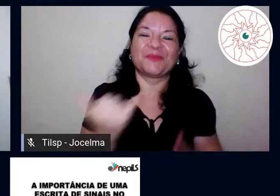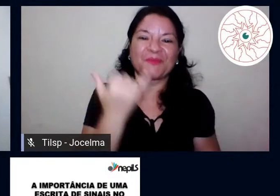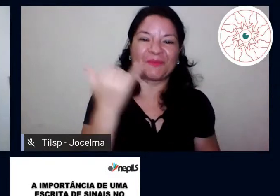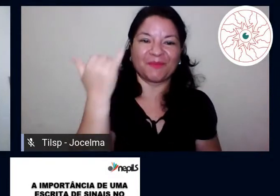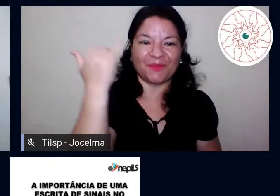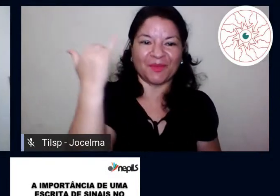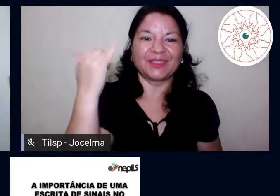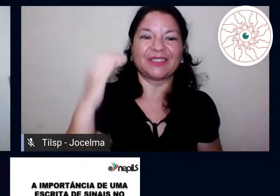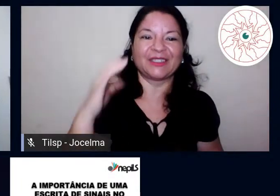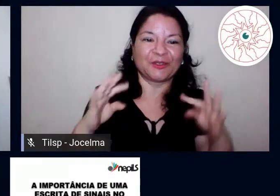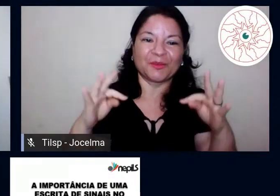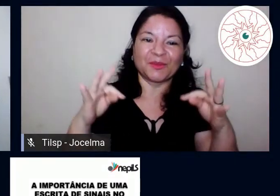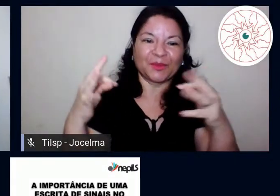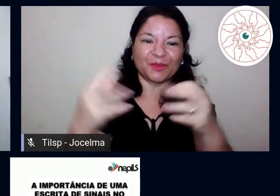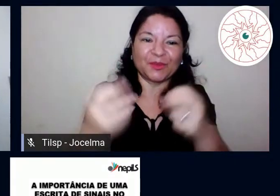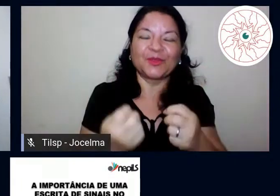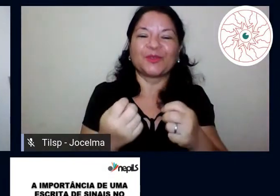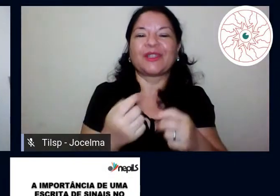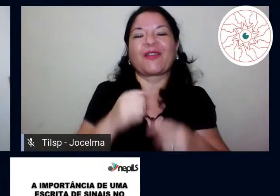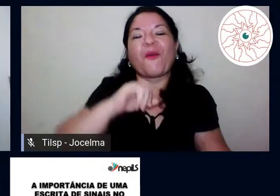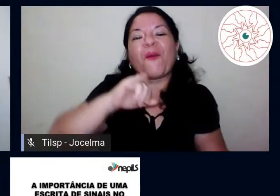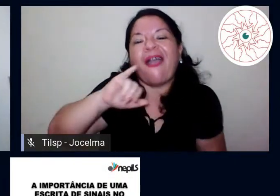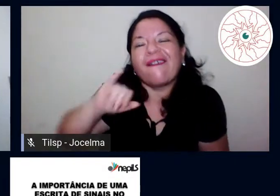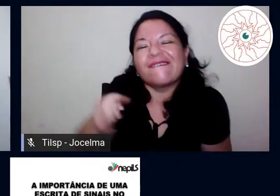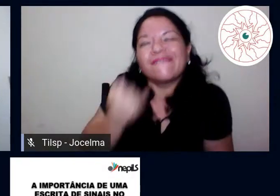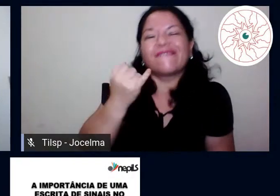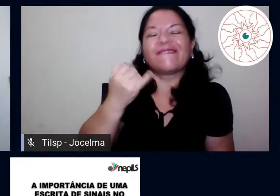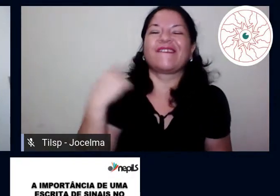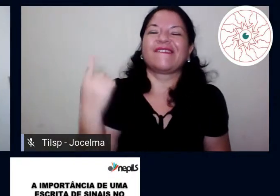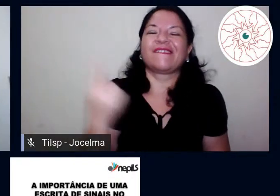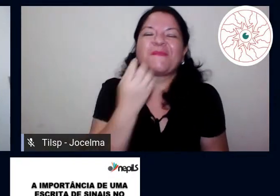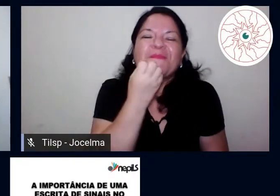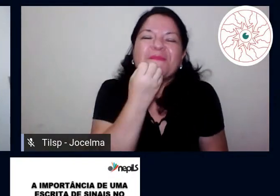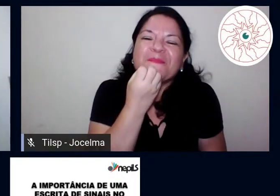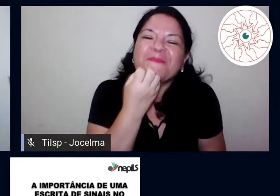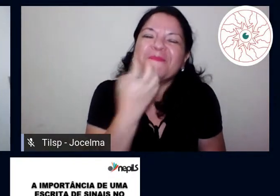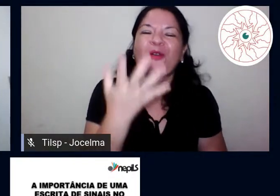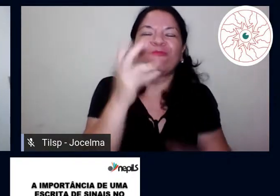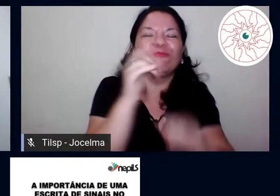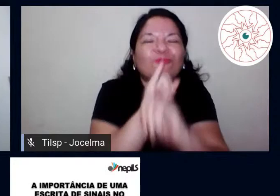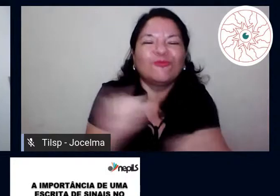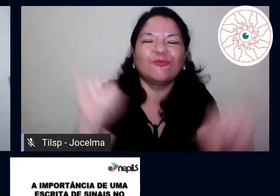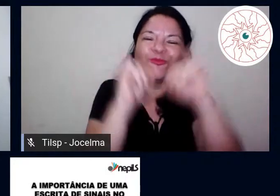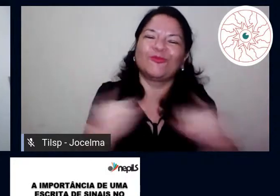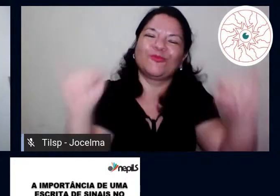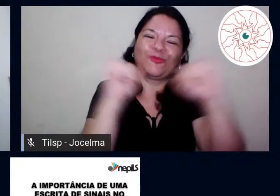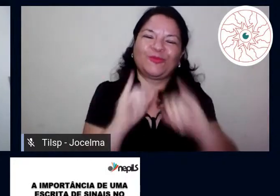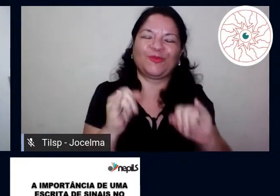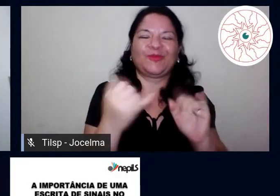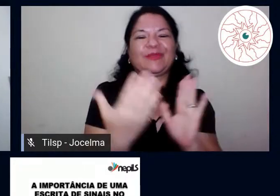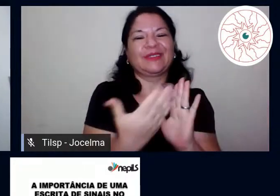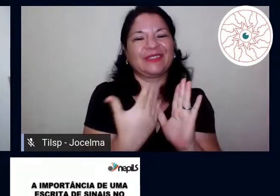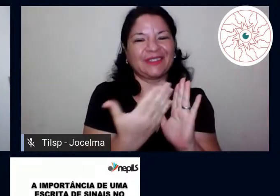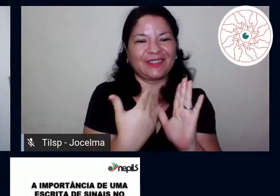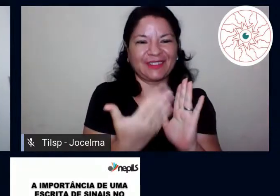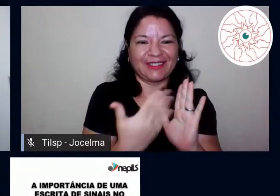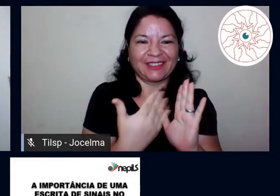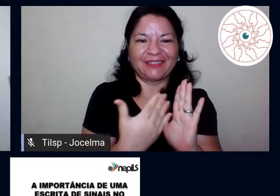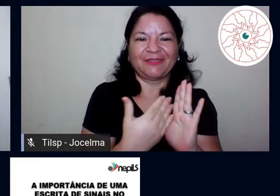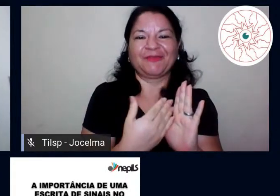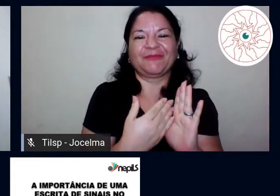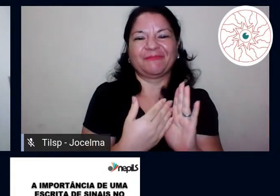falando. Acho que é uma oportunidade eh muito boa, né, de divulgação eh mais ampla, né, dos